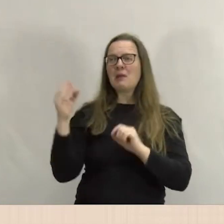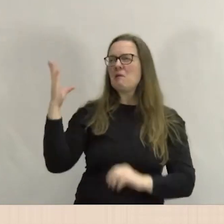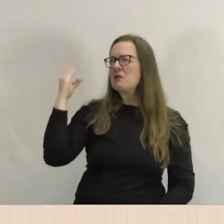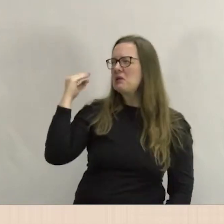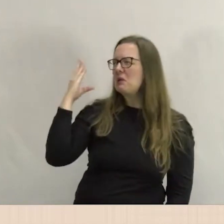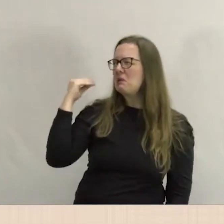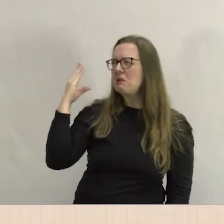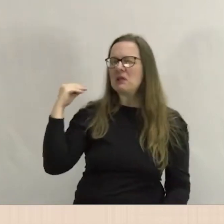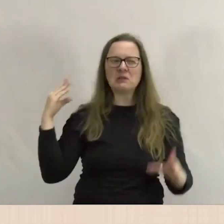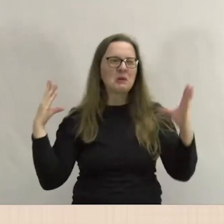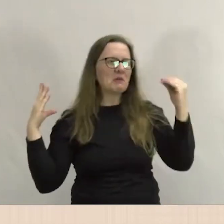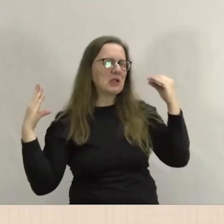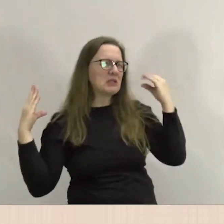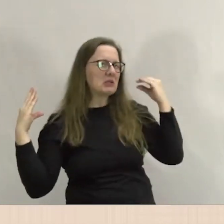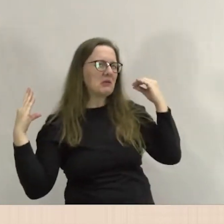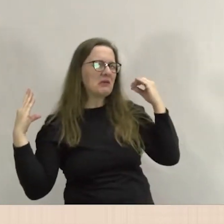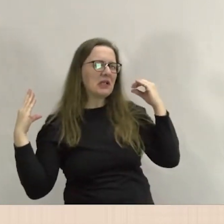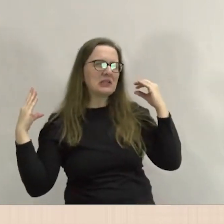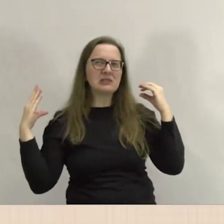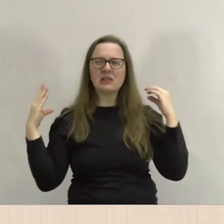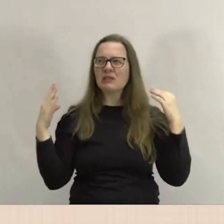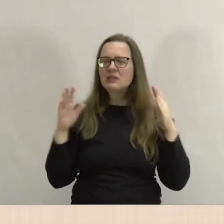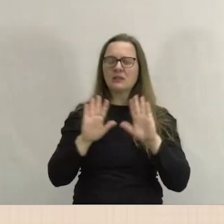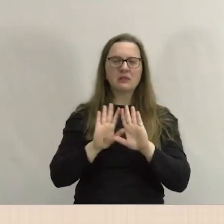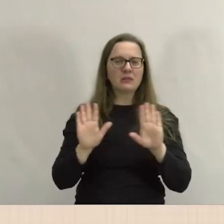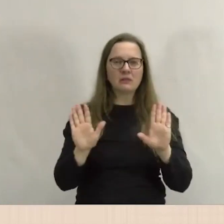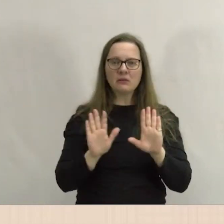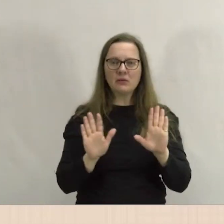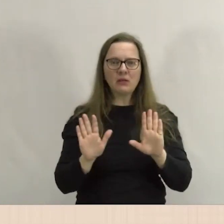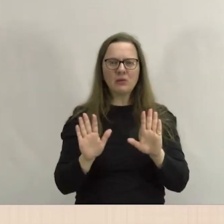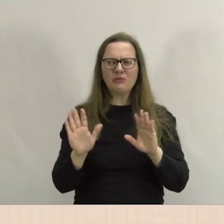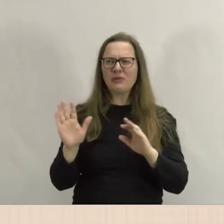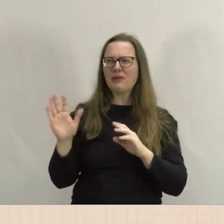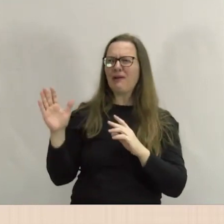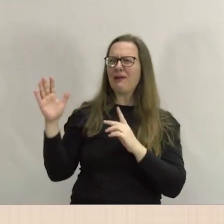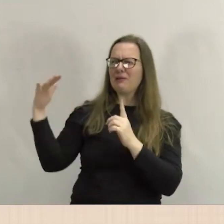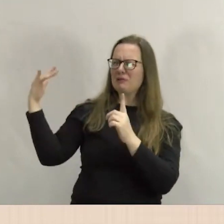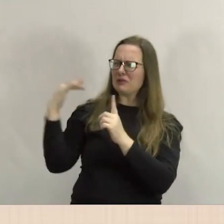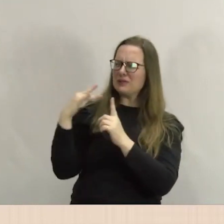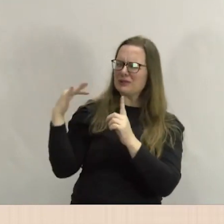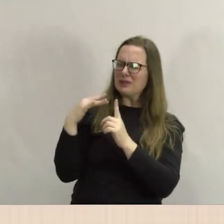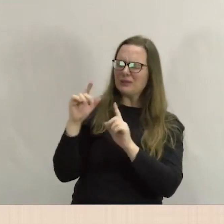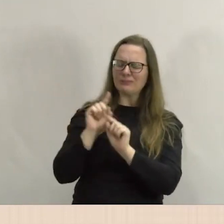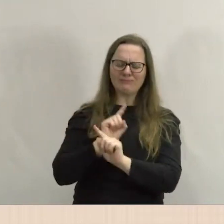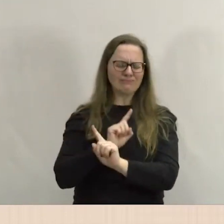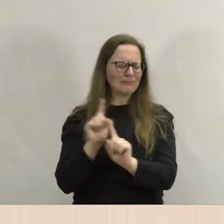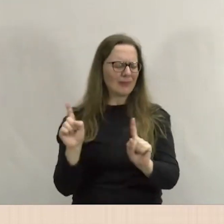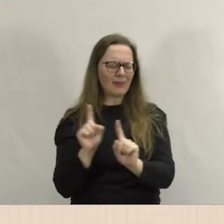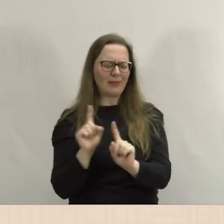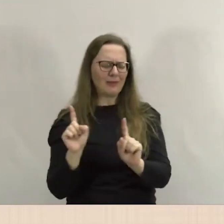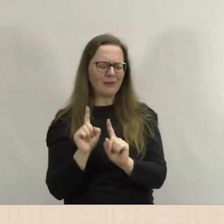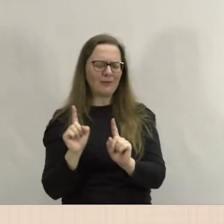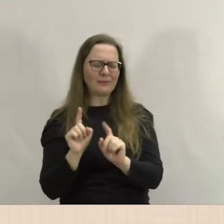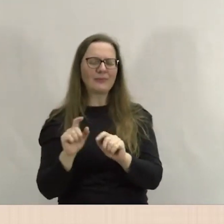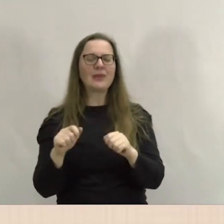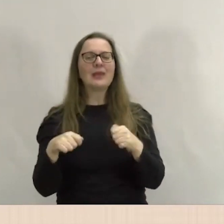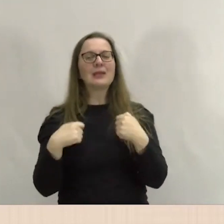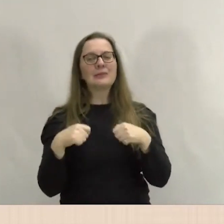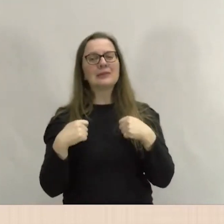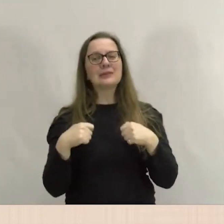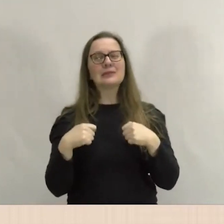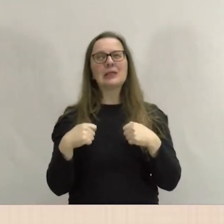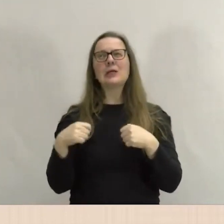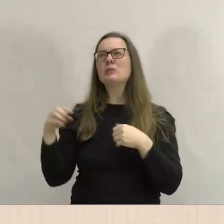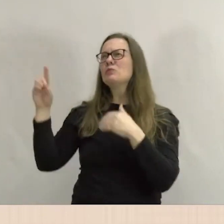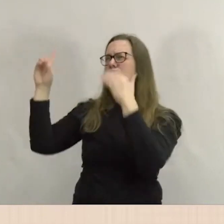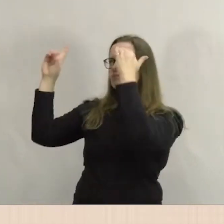vou pular junto, tal. Não, eu faço isso com a consciência. Eu sei do que estou fazendo.